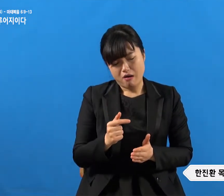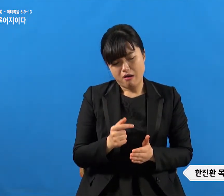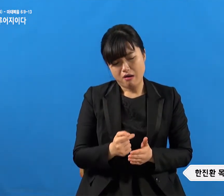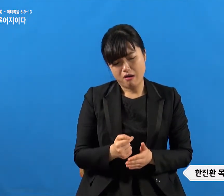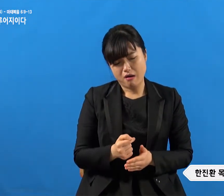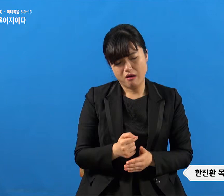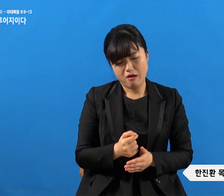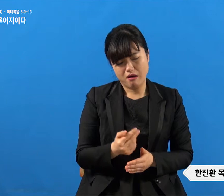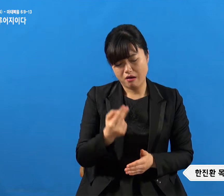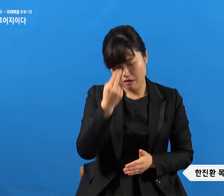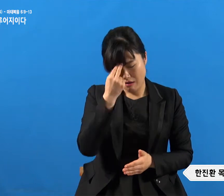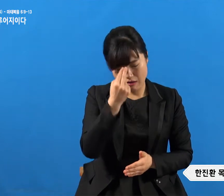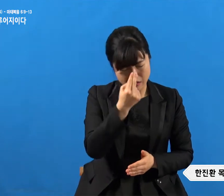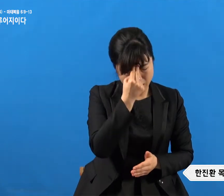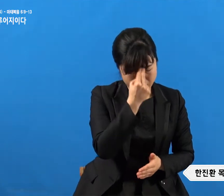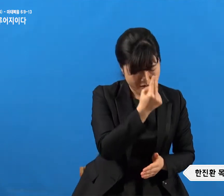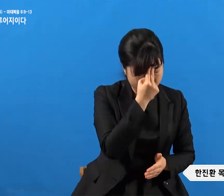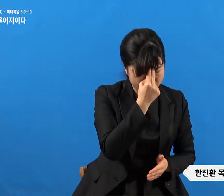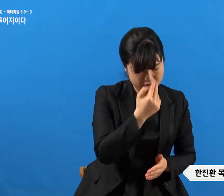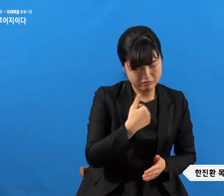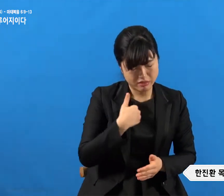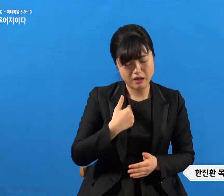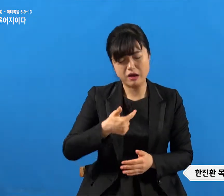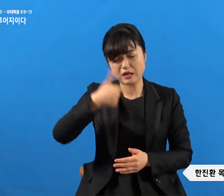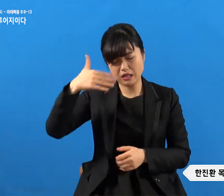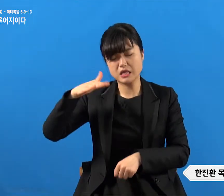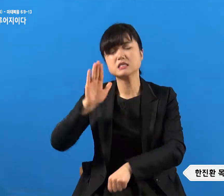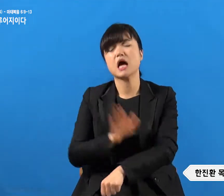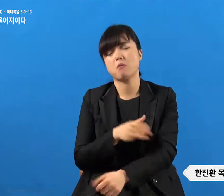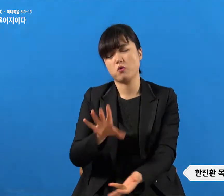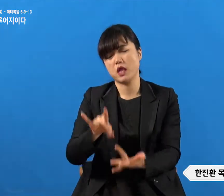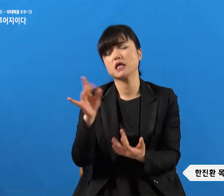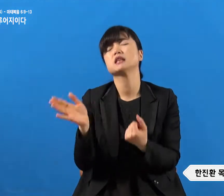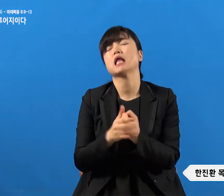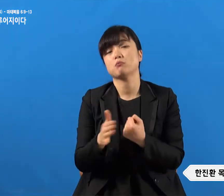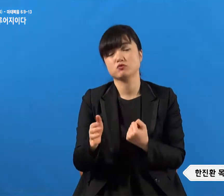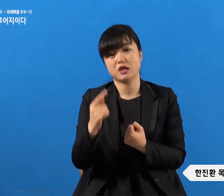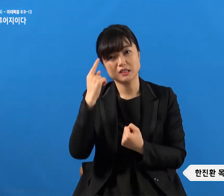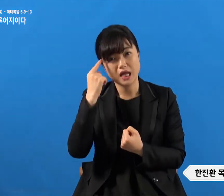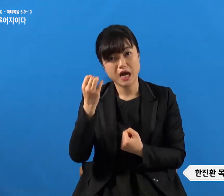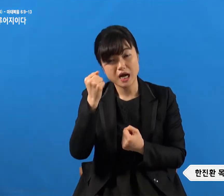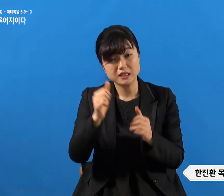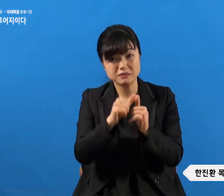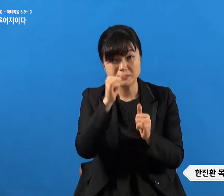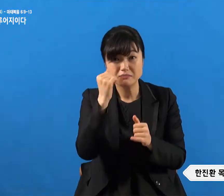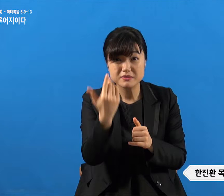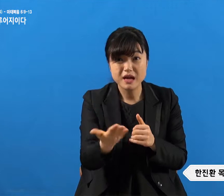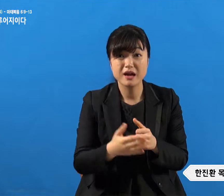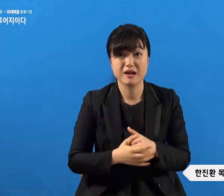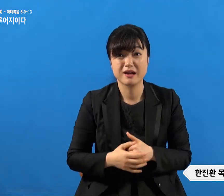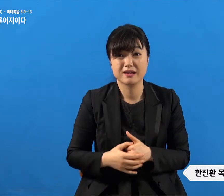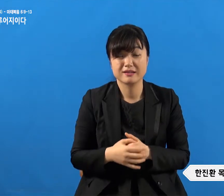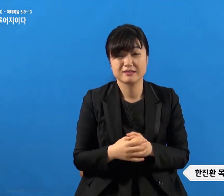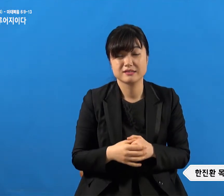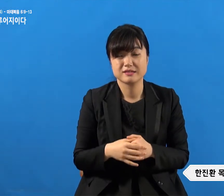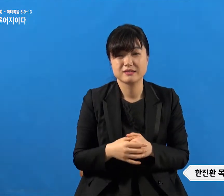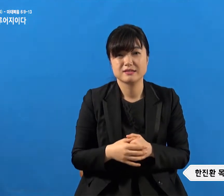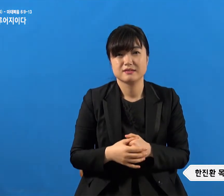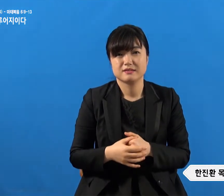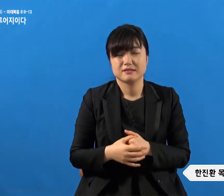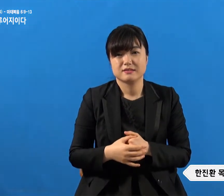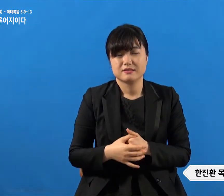것이 내가 옛날에 길을 잘못 들었기 때문이야, 그런 생각을 하는 분이 계실지